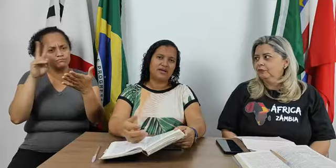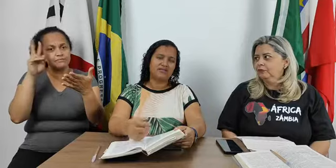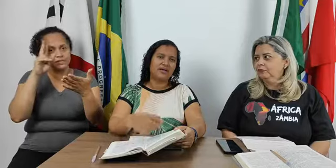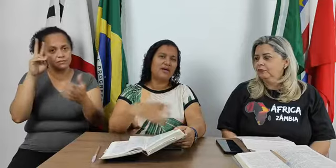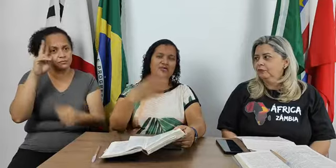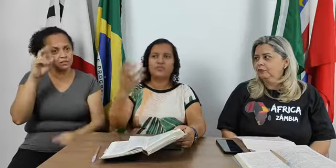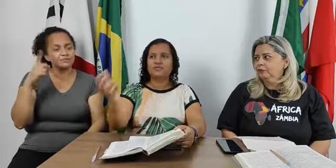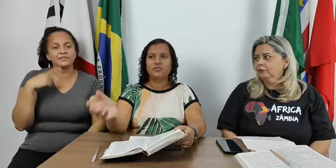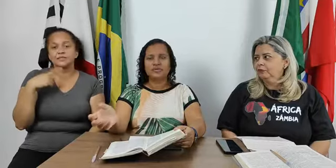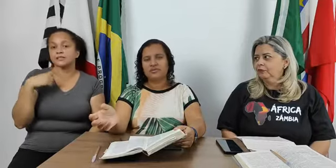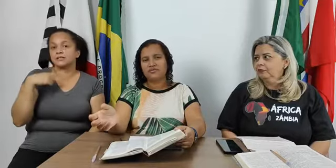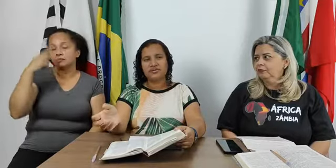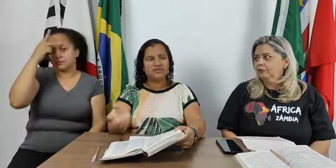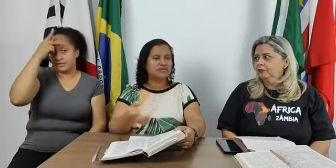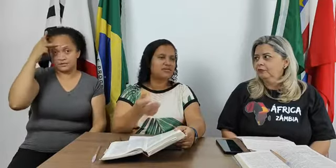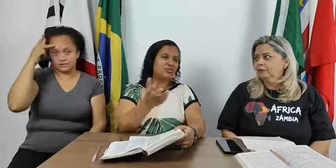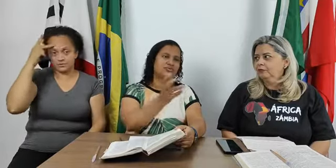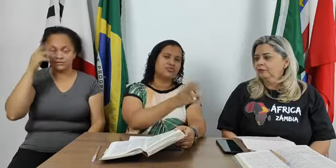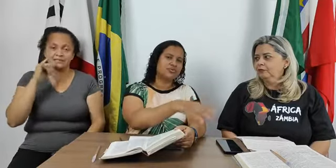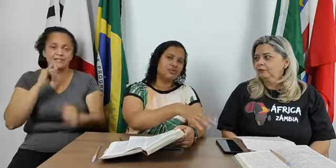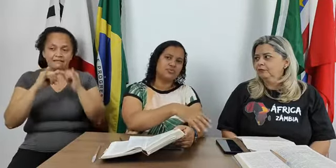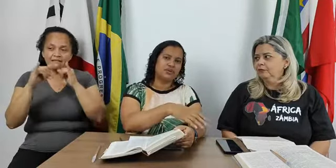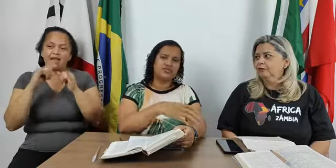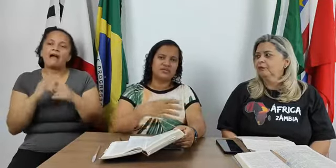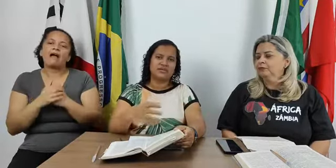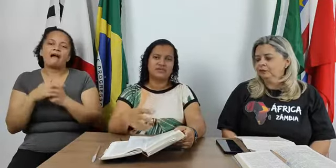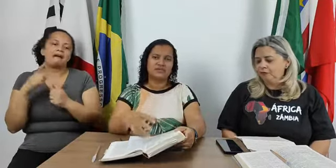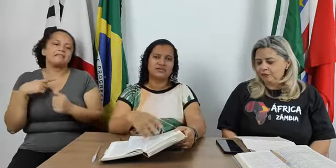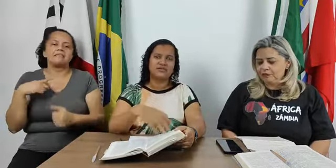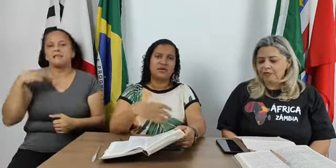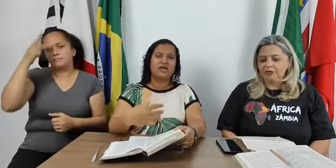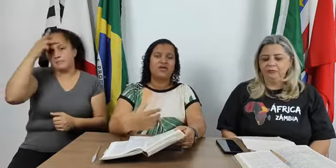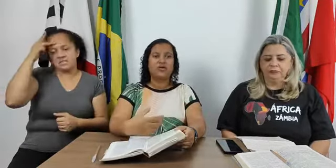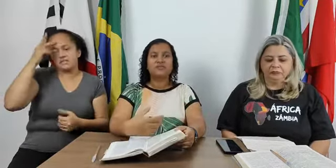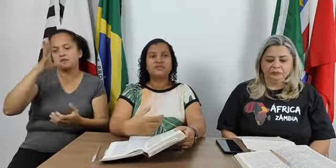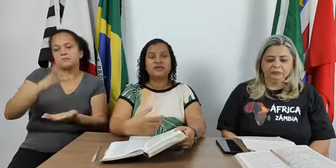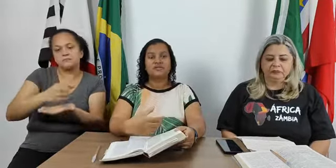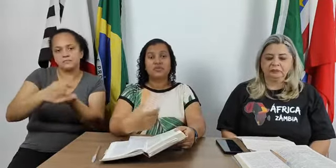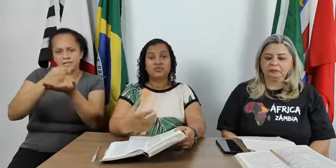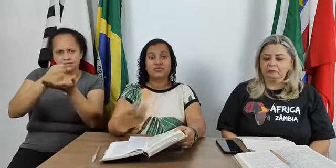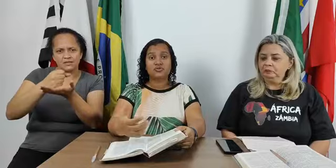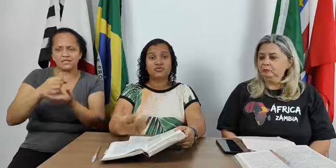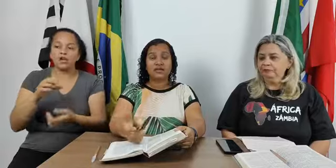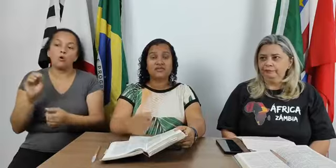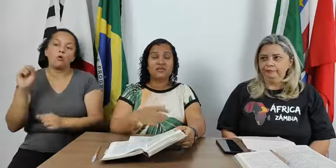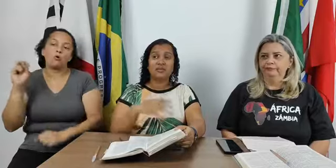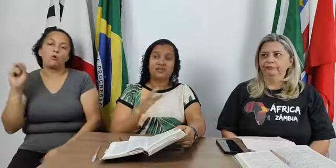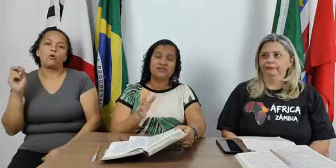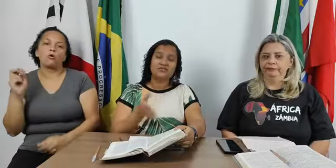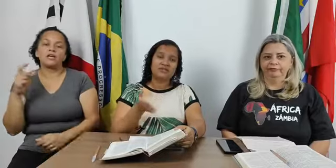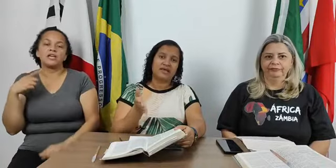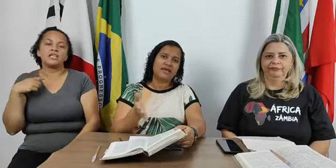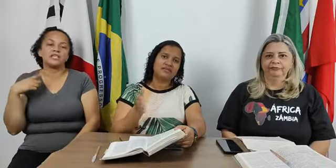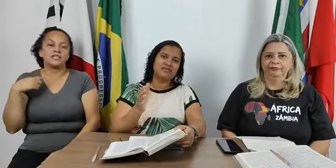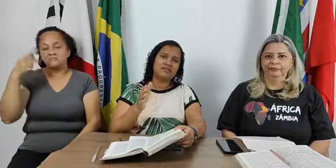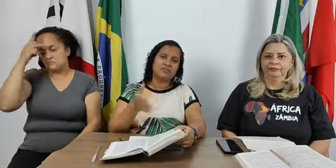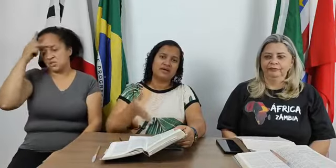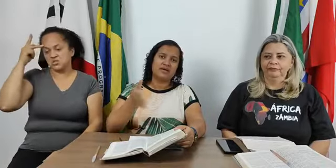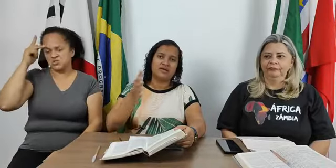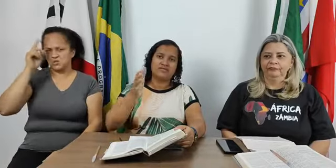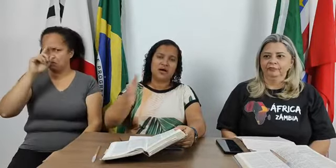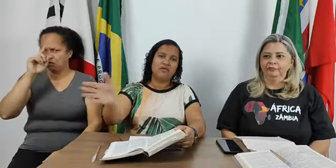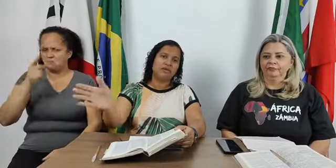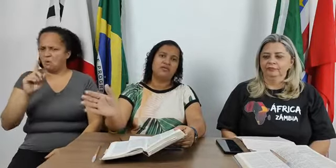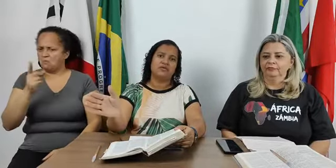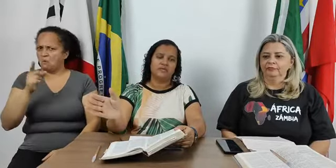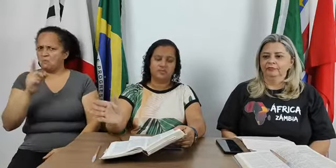que falam, né? Uns são para salvação, outros são para condenação. Sim. Como se as pessoas já estivessem predestinadas